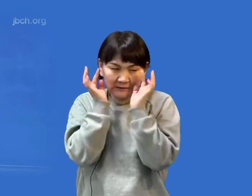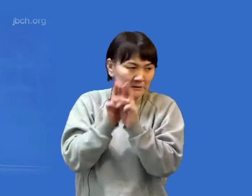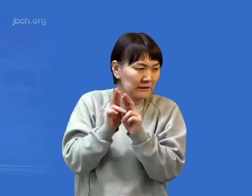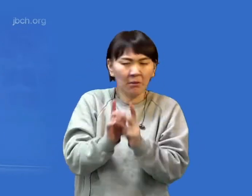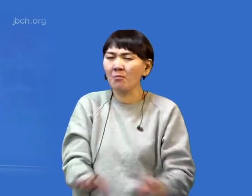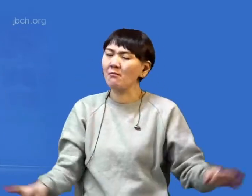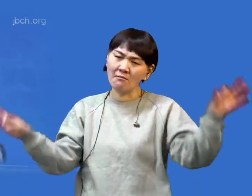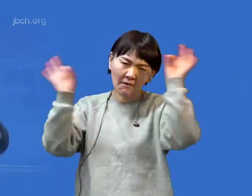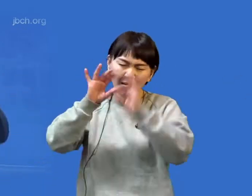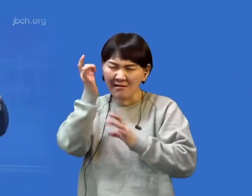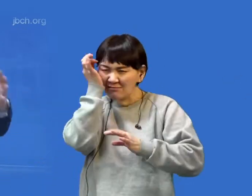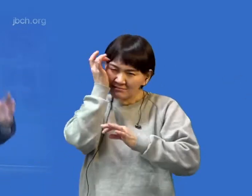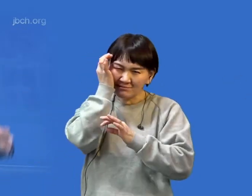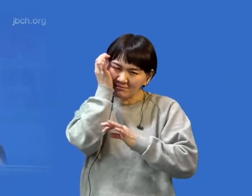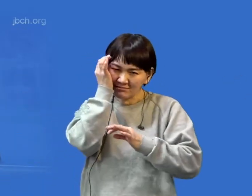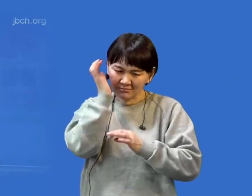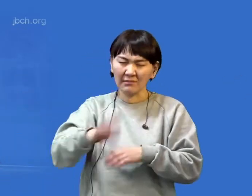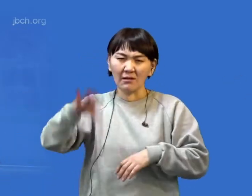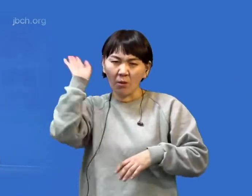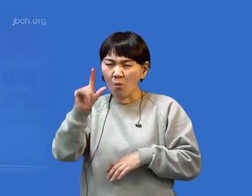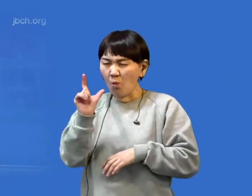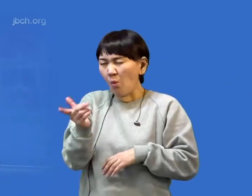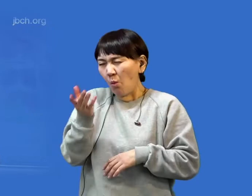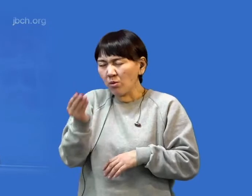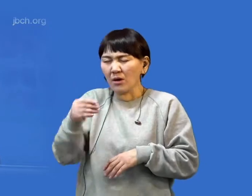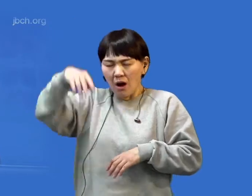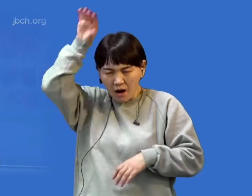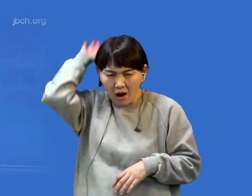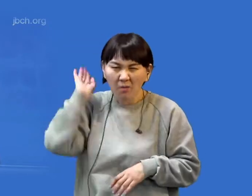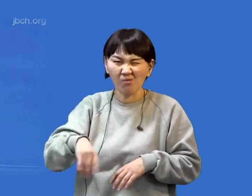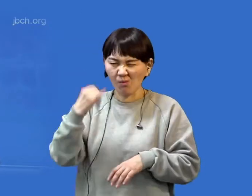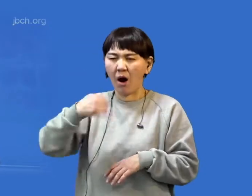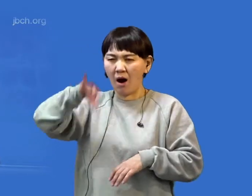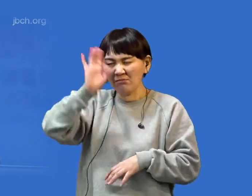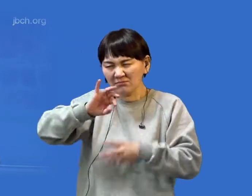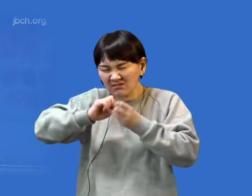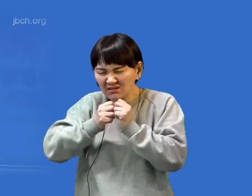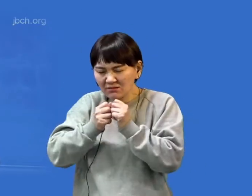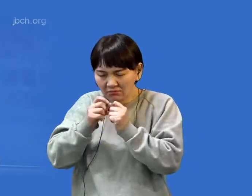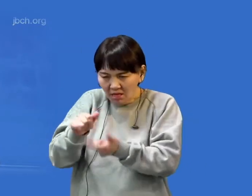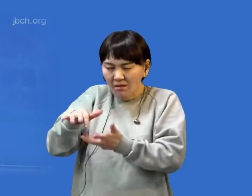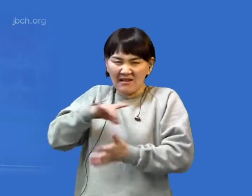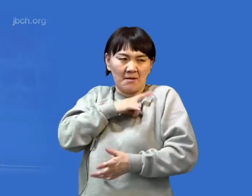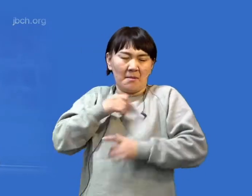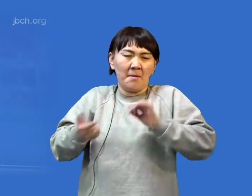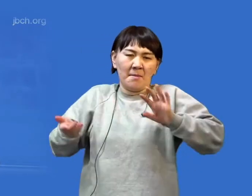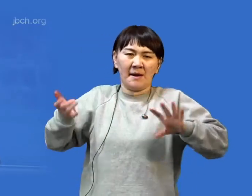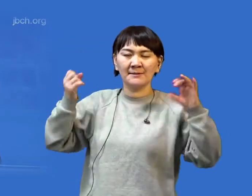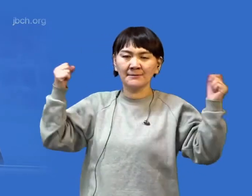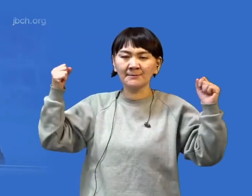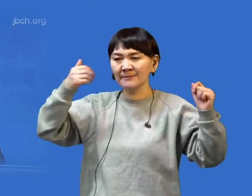салгалгүй тийм ээ хүн хулигтаад ч хамаагүй муу зүйл хийгээд ч хамаагүй тийм ээ